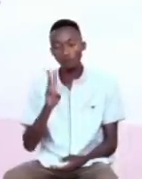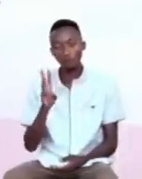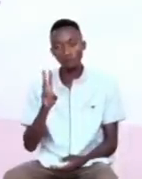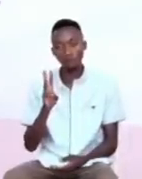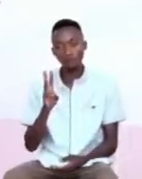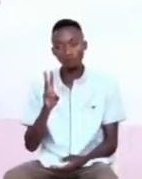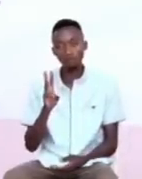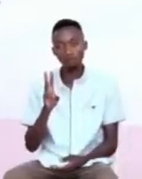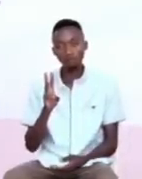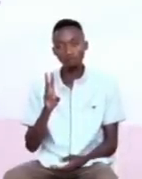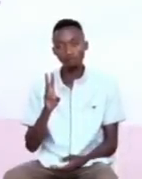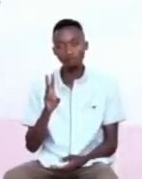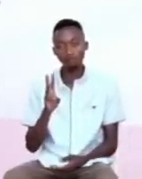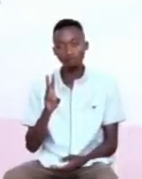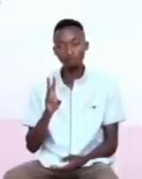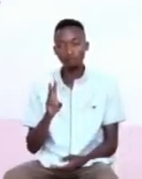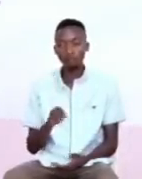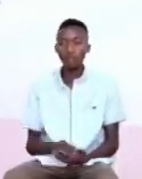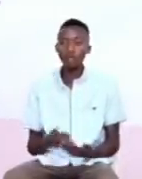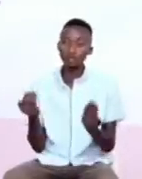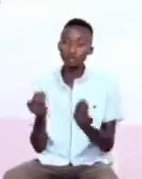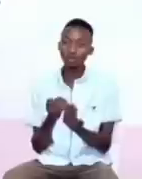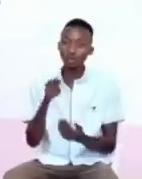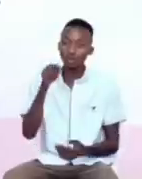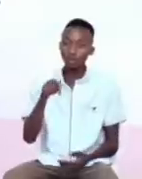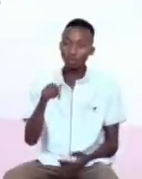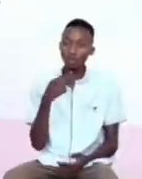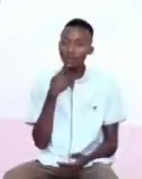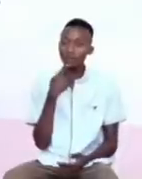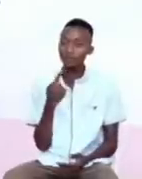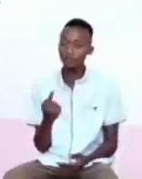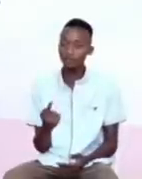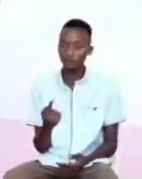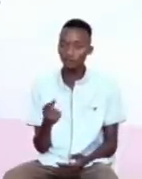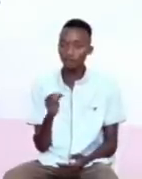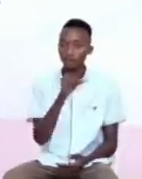Hekima Yako. Nimesemaje?